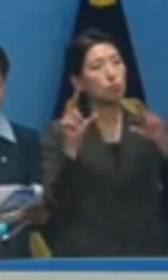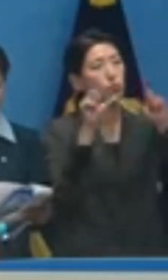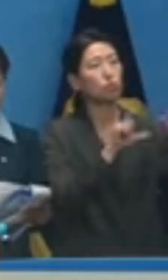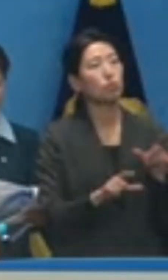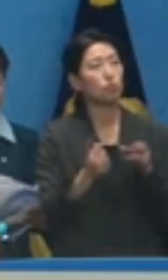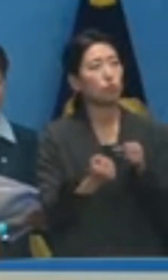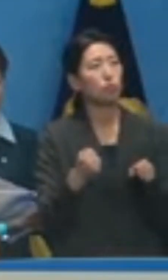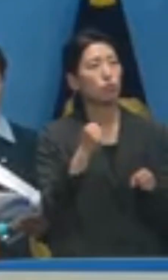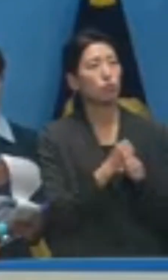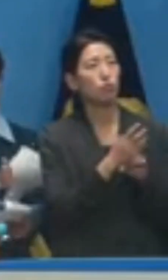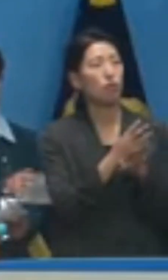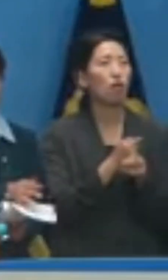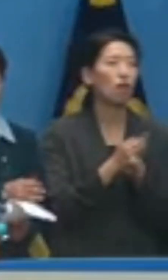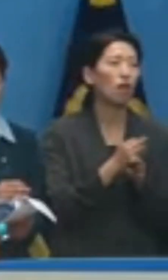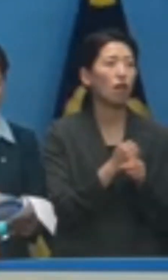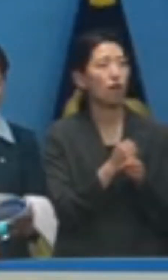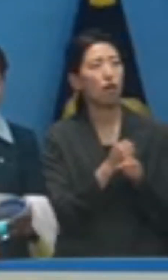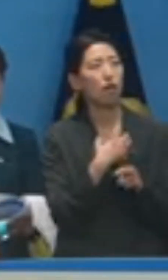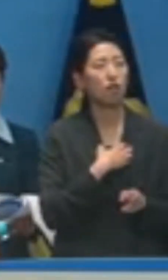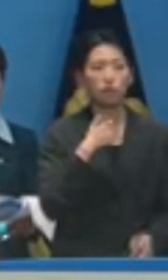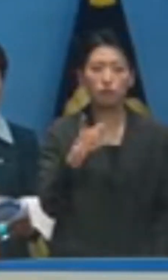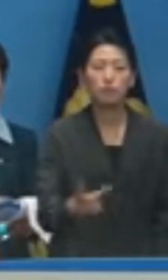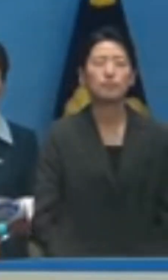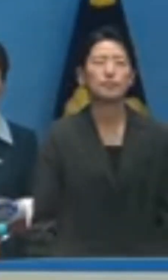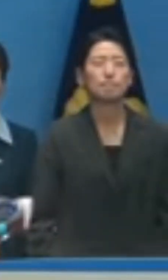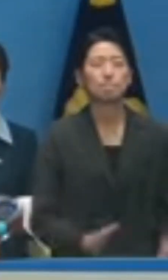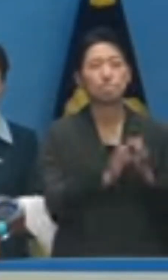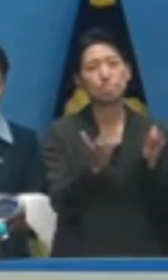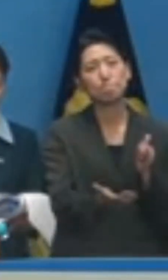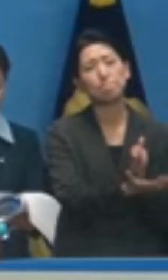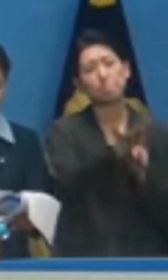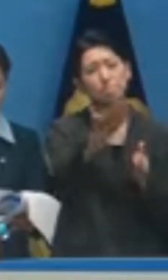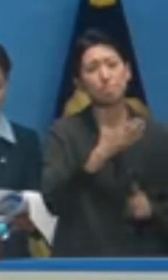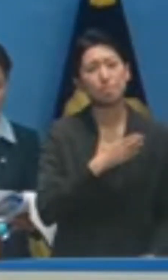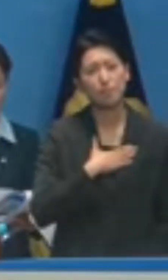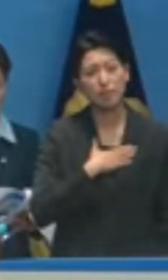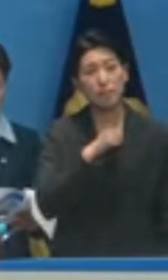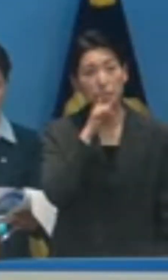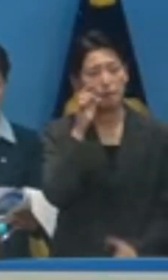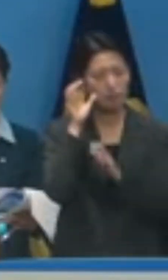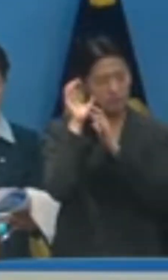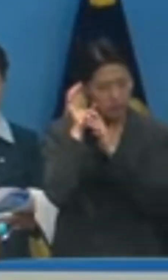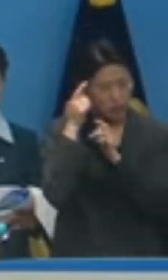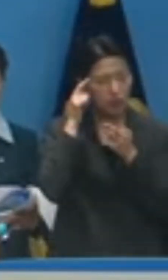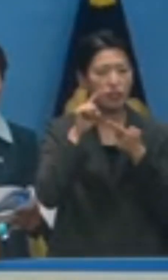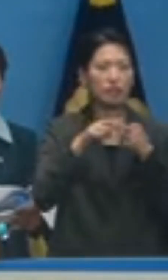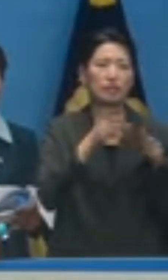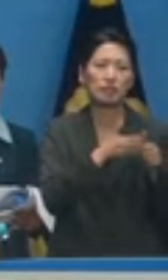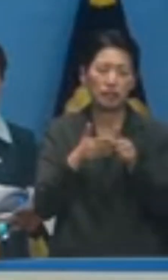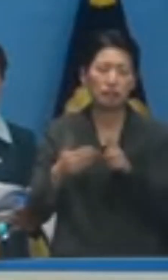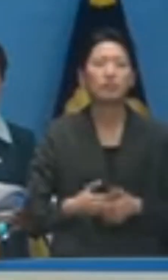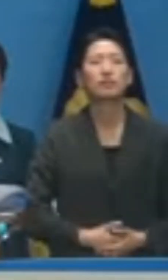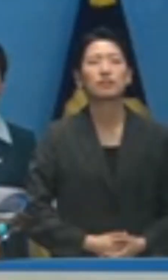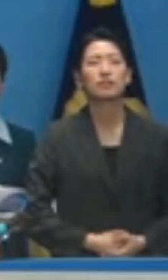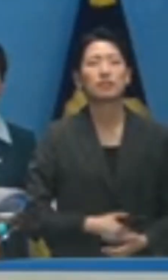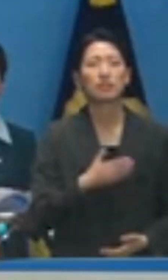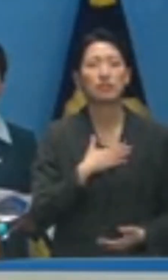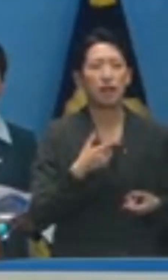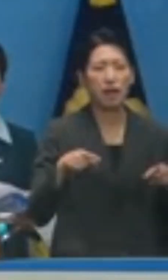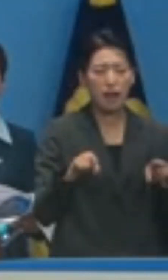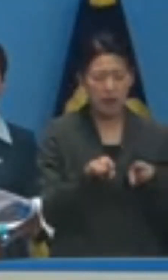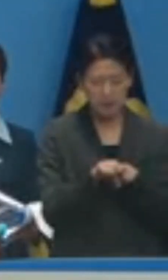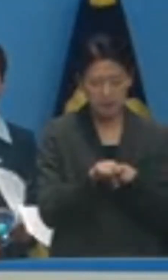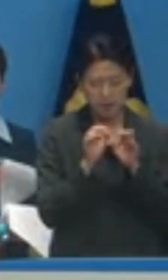있습니다. 국민 여러분, 저희의 절박한 요구에 귀를 주십시오. 정의가 바로 설 때까지 함께